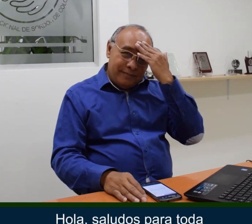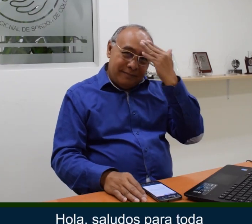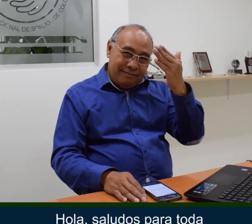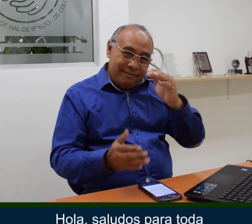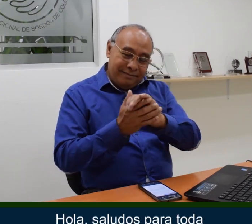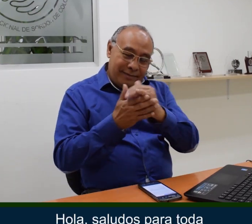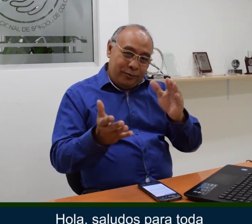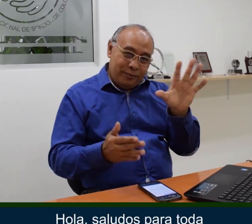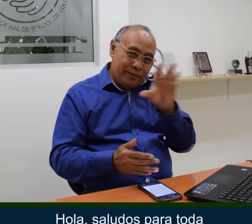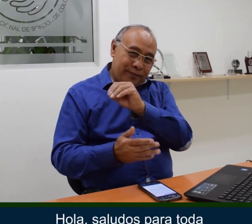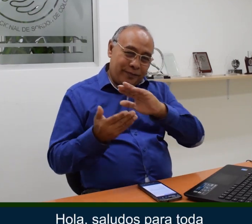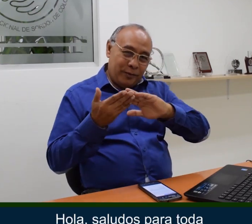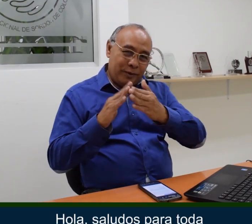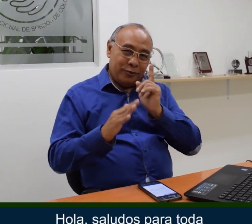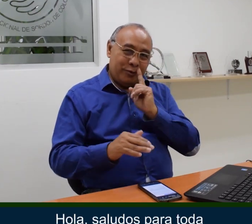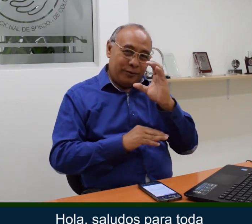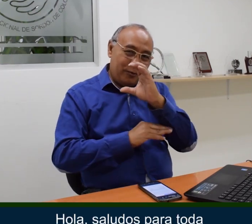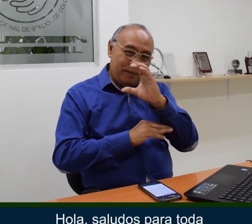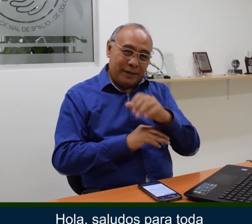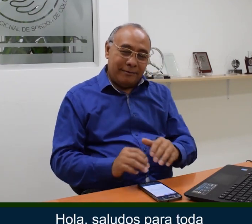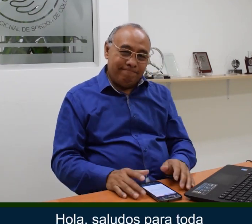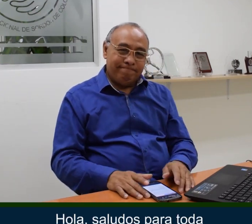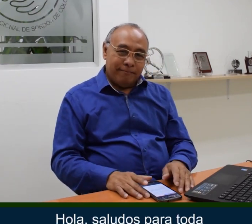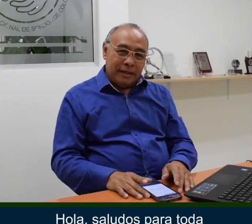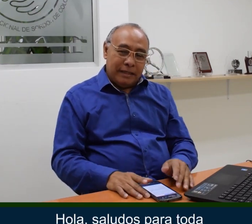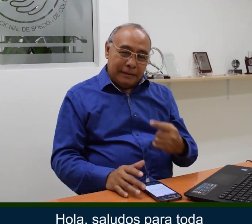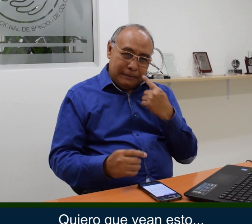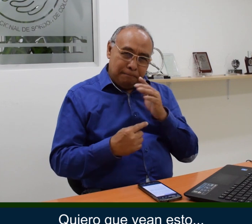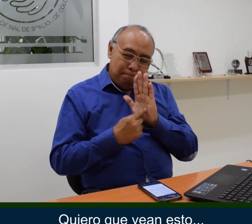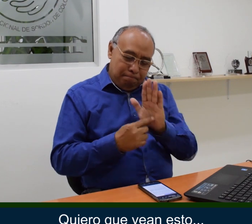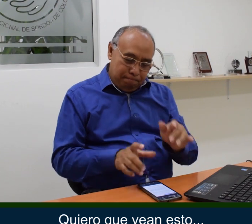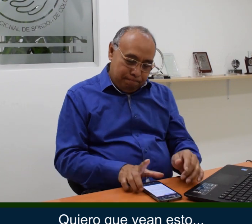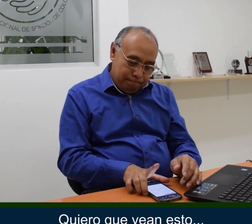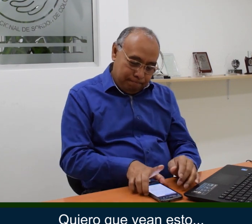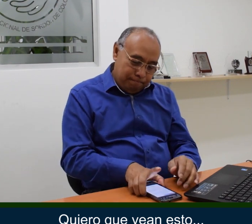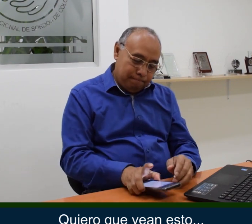Hola, saludos para toda la comunidad sorda de Colombia. Quiero que vean esto.